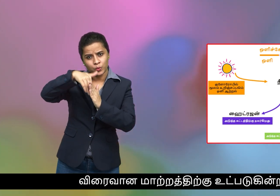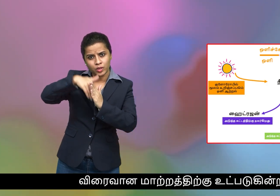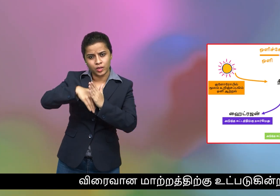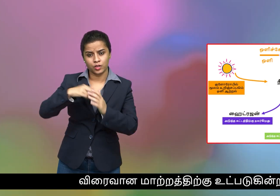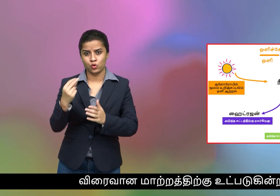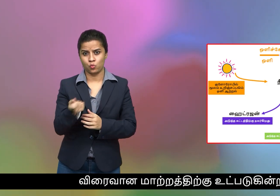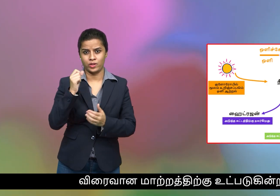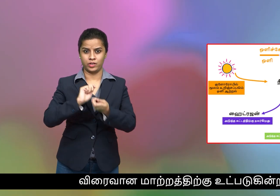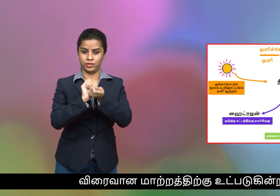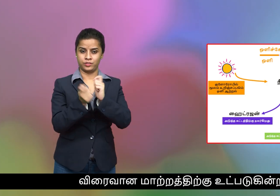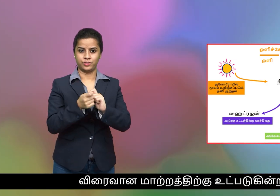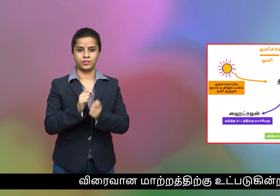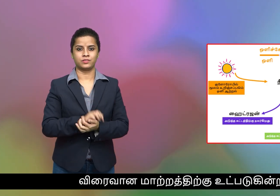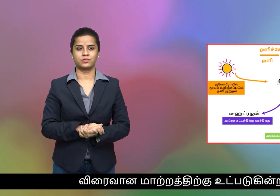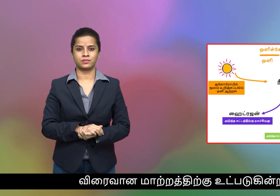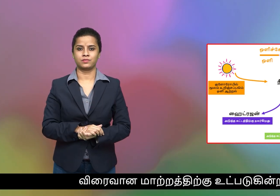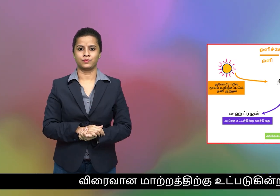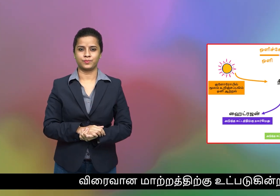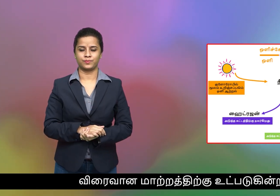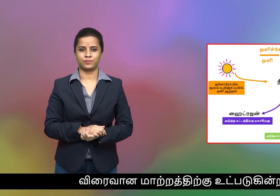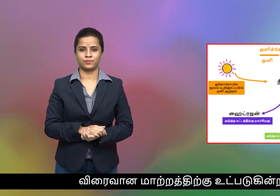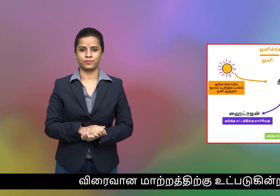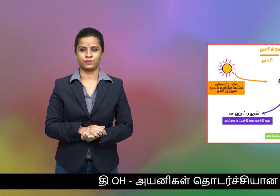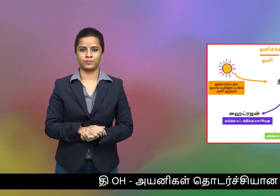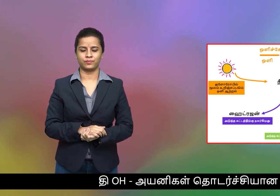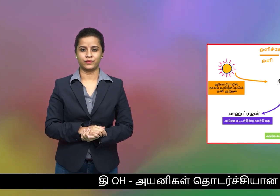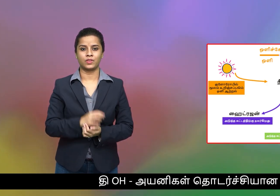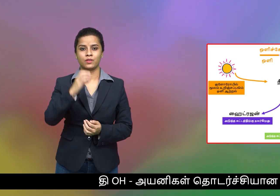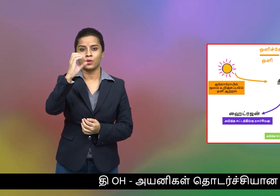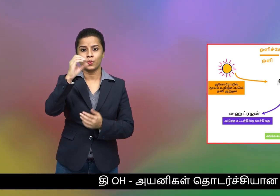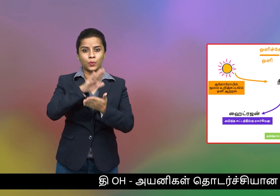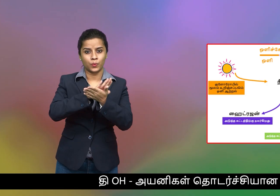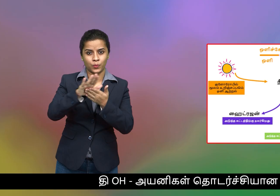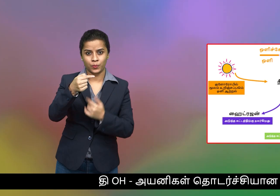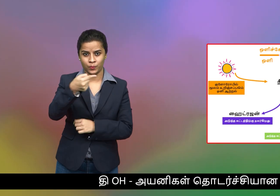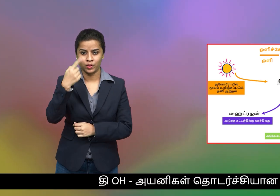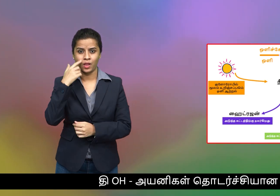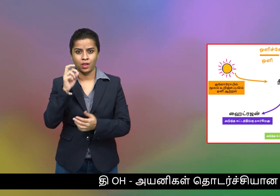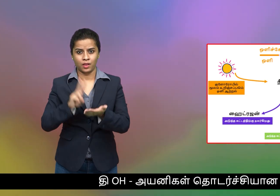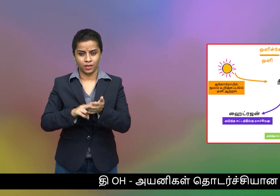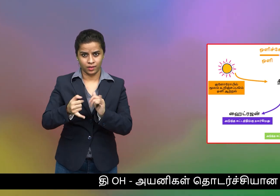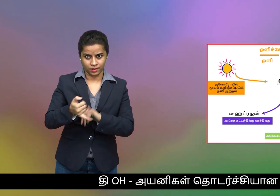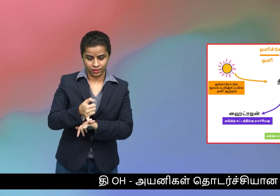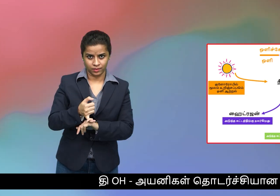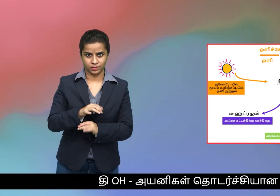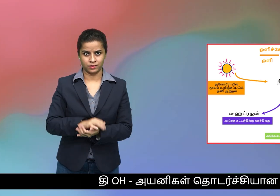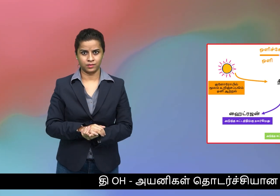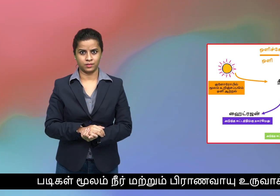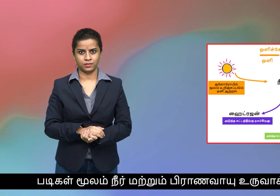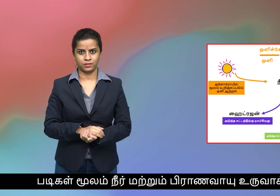விரைவான மாற்றத்திற்கு உட்படுத்துகின்றன. தி OH- அயனிகள் தொடர்ச்சியான படிகள்